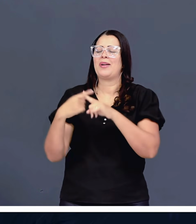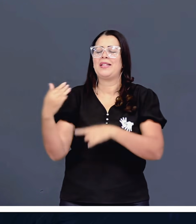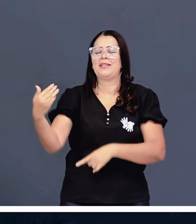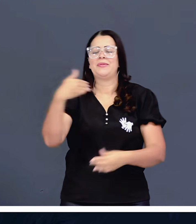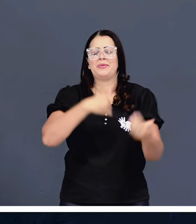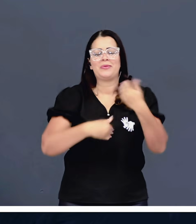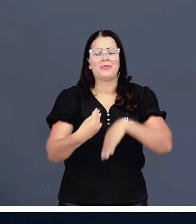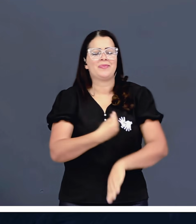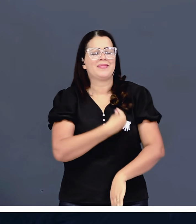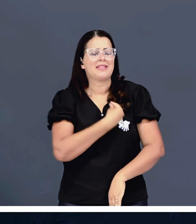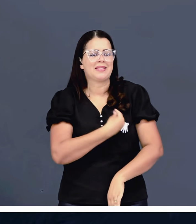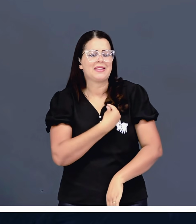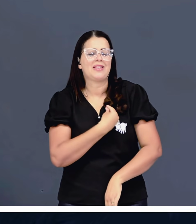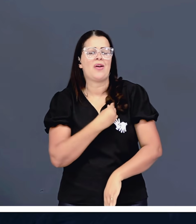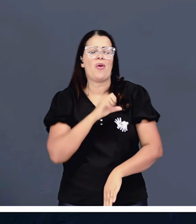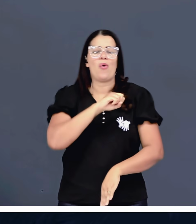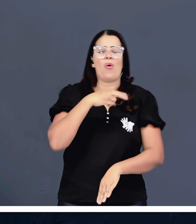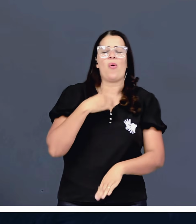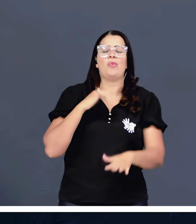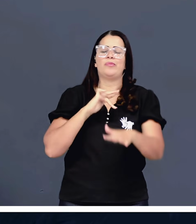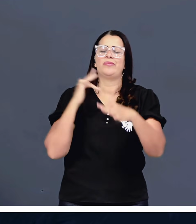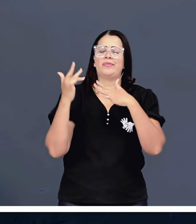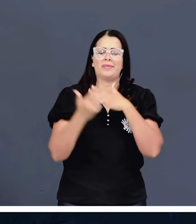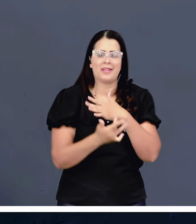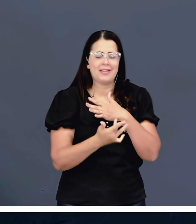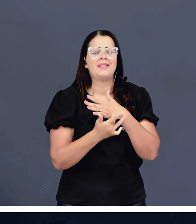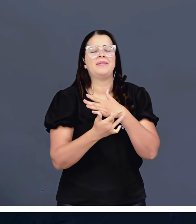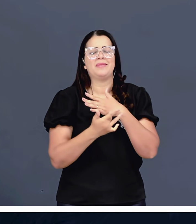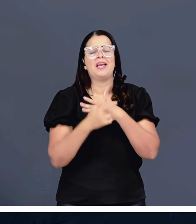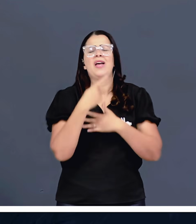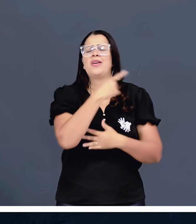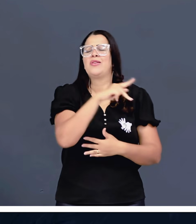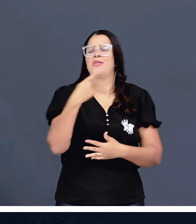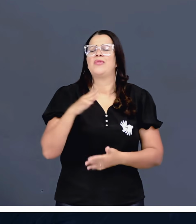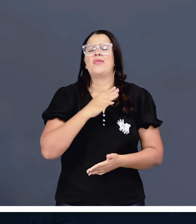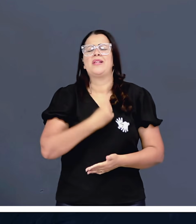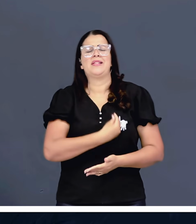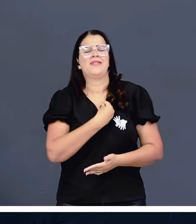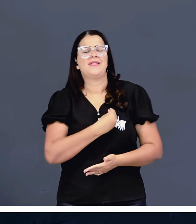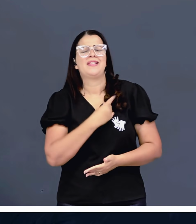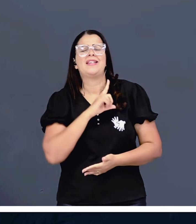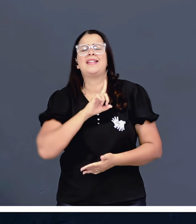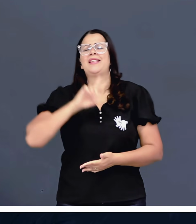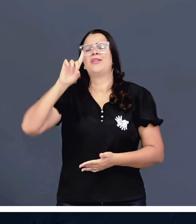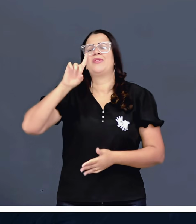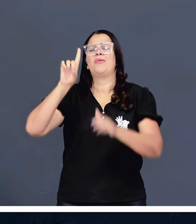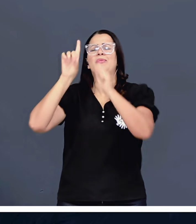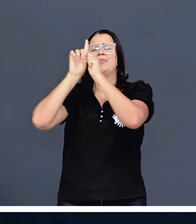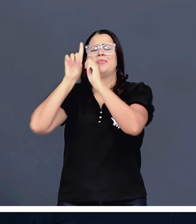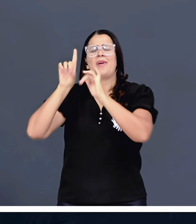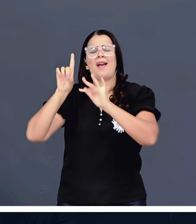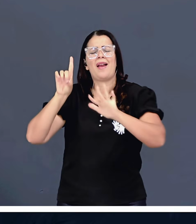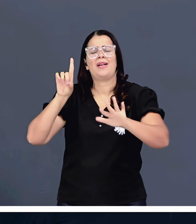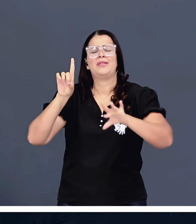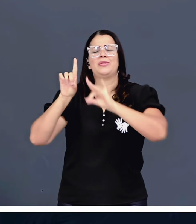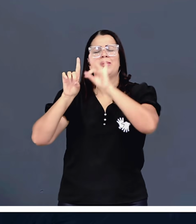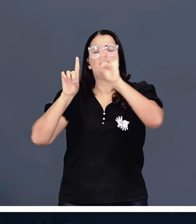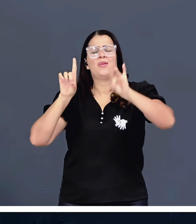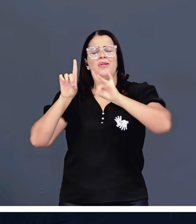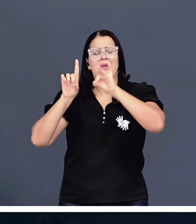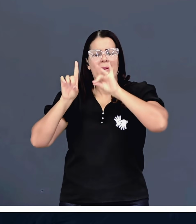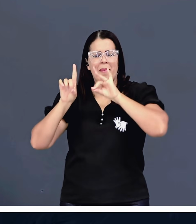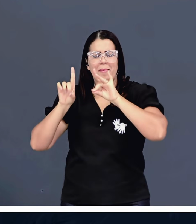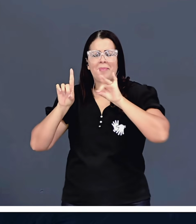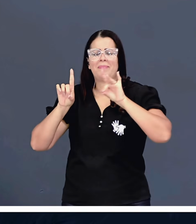nos acompanhando online ou presencialmente. Que suas vidas, meu Deus, nesse momento sejam cheias do teu Espírito. Que teu